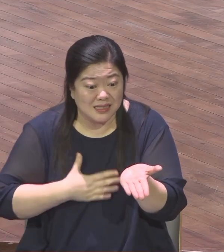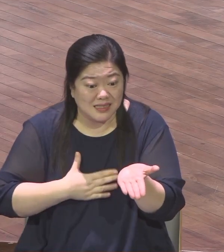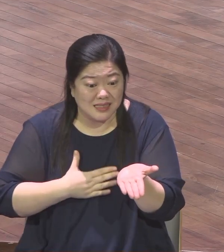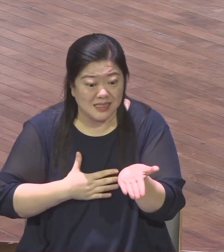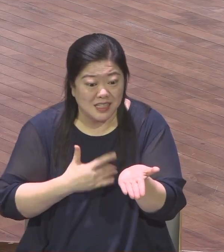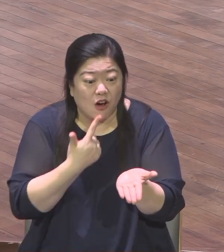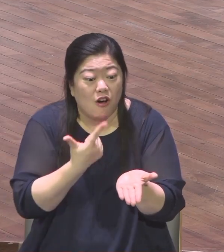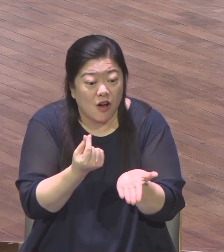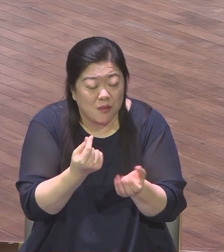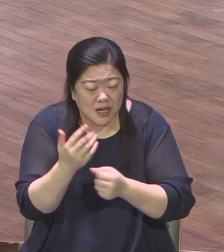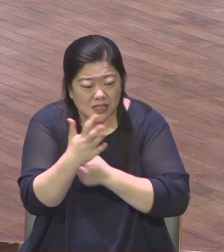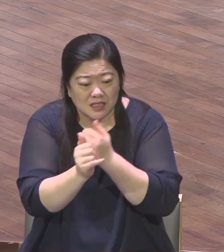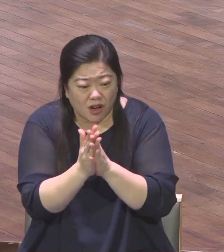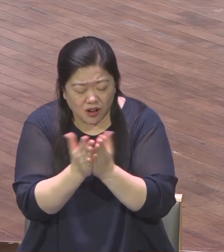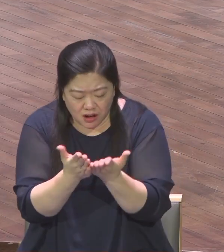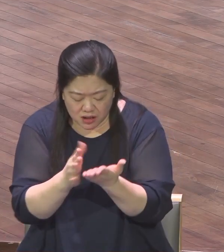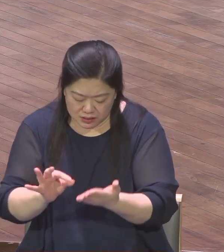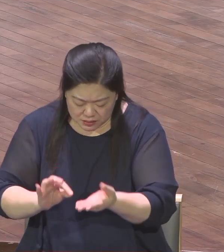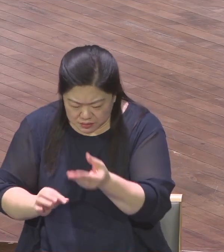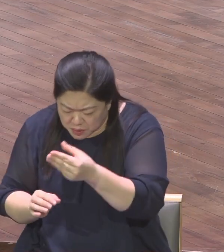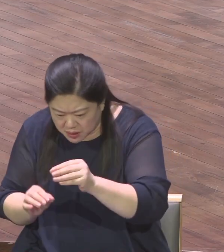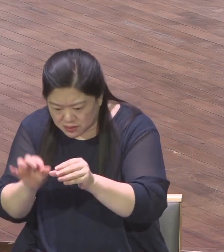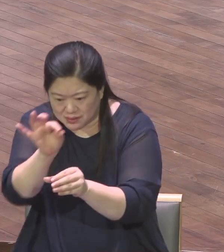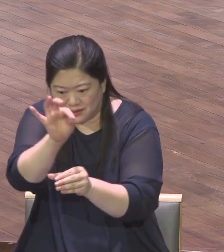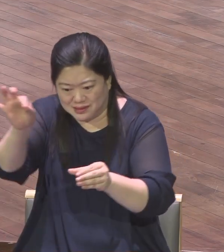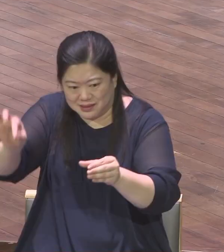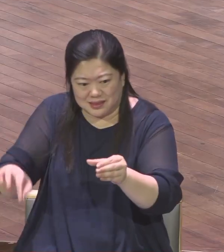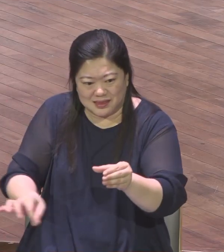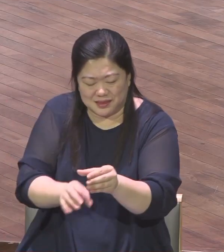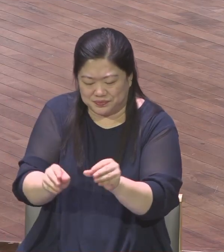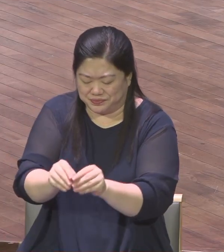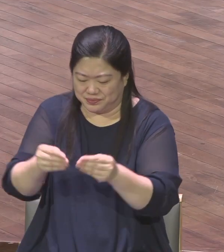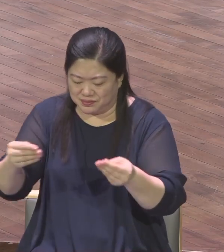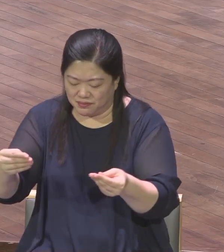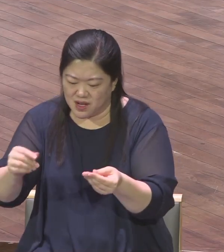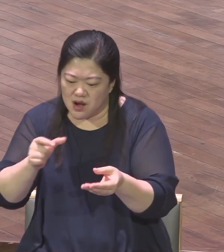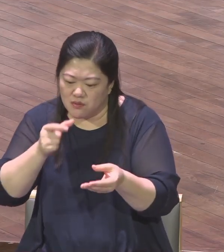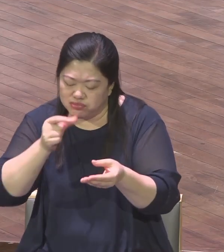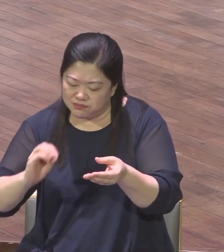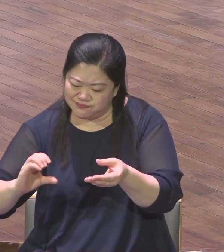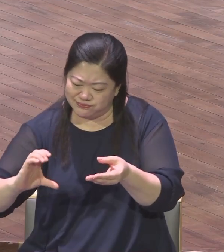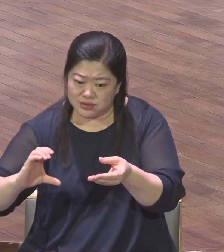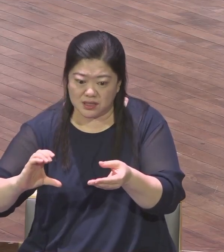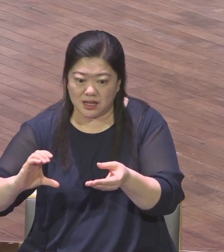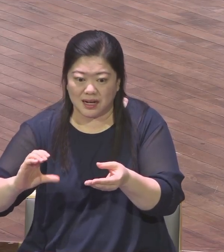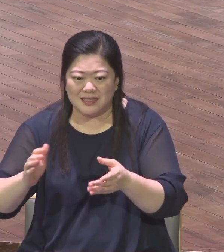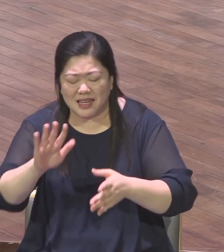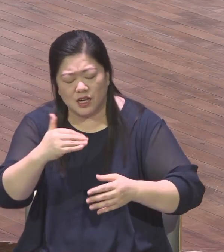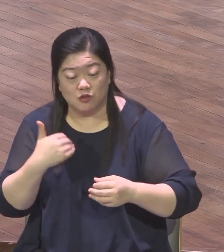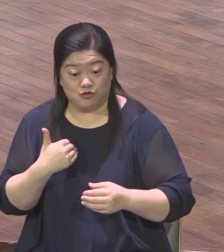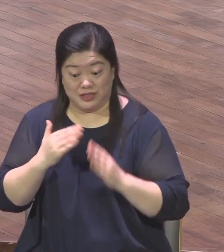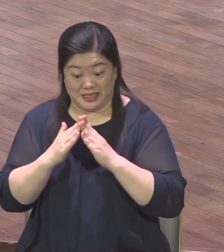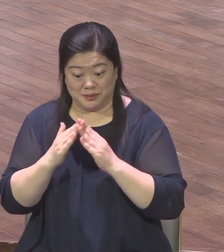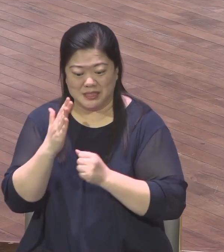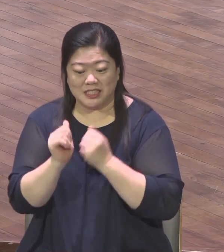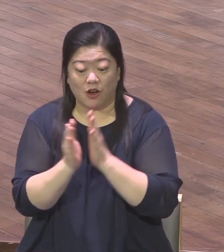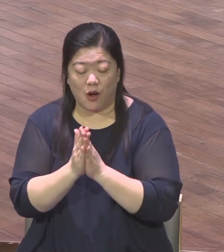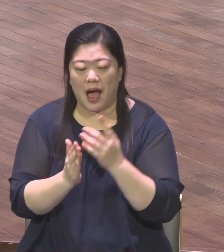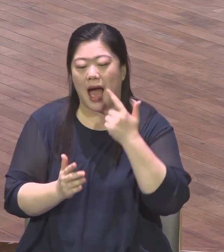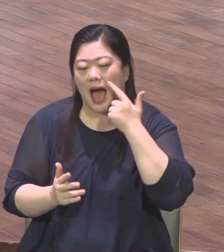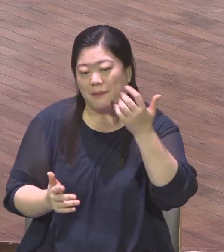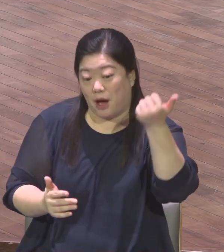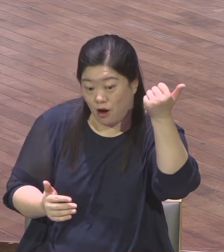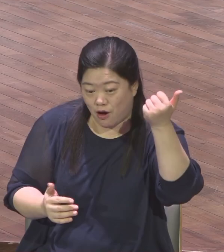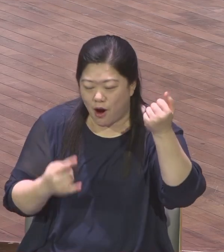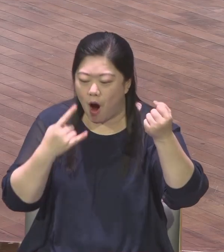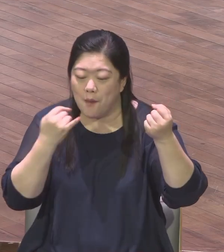성경을 하도 많이 읽어가지고 우리 어머니 그러니까 우리 아버지는 성경 안 읽어. 성경 새 거야 바짝바짝 날 거니까. 근데 돌아가실